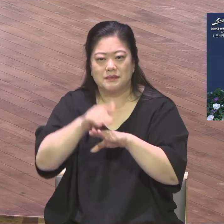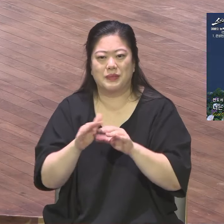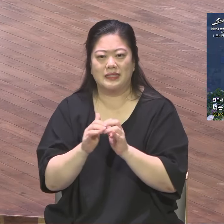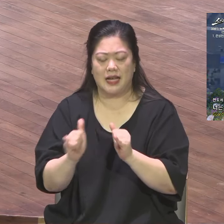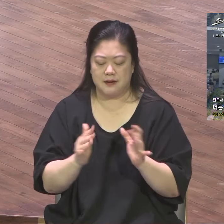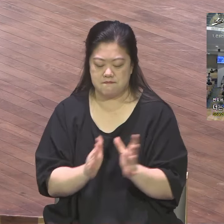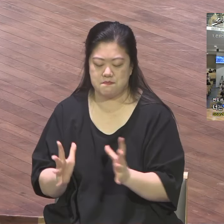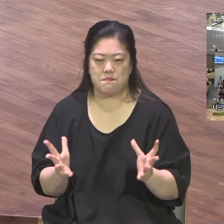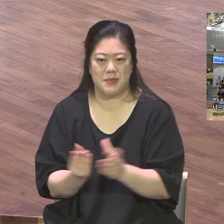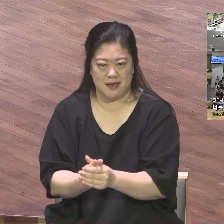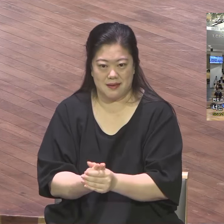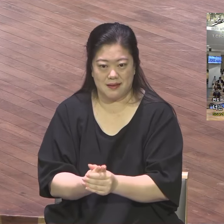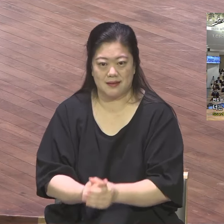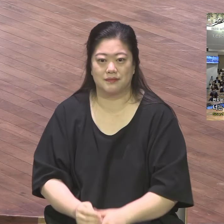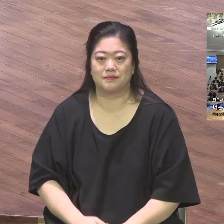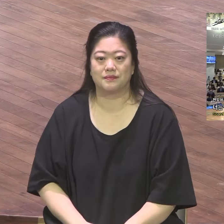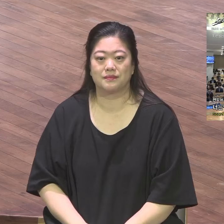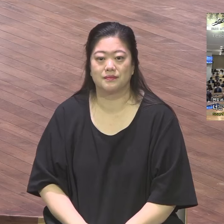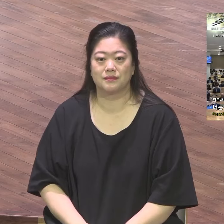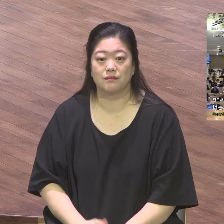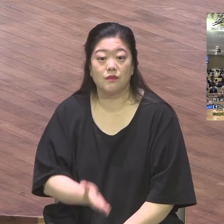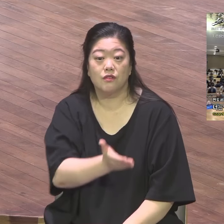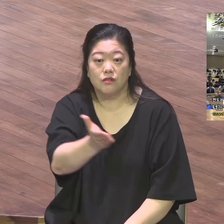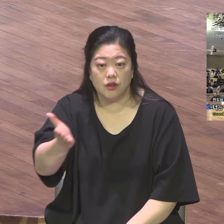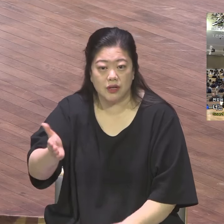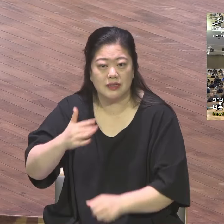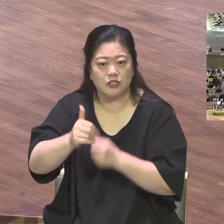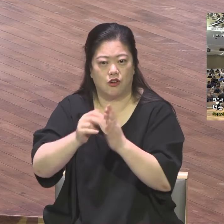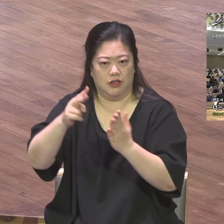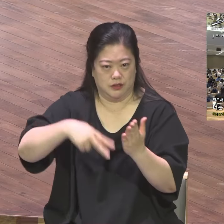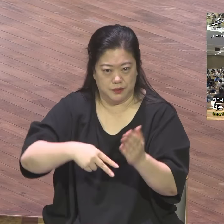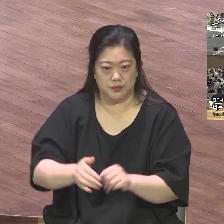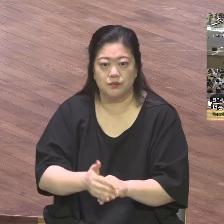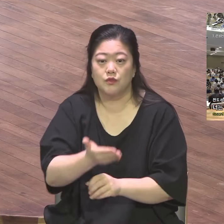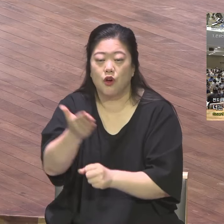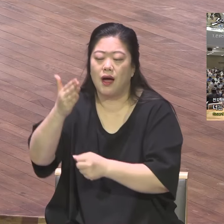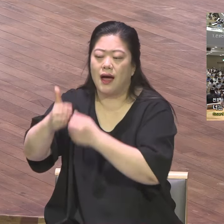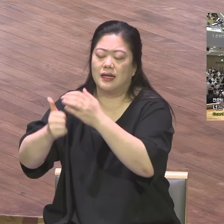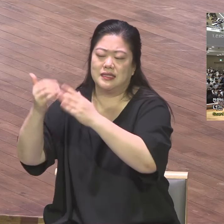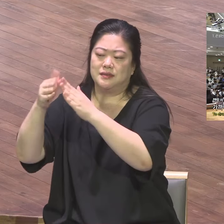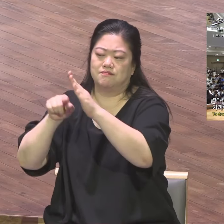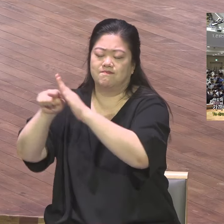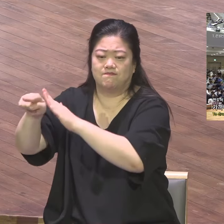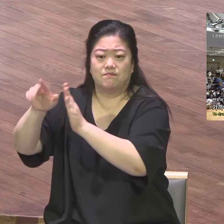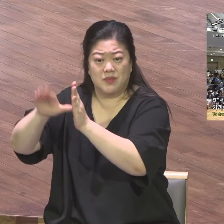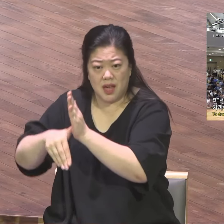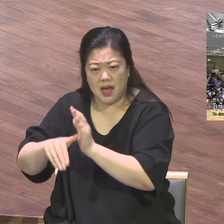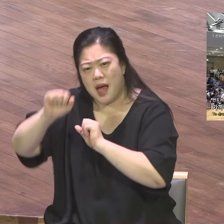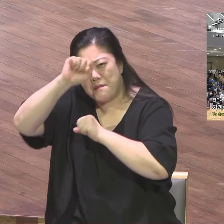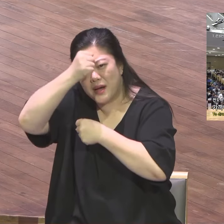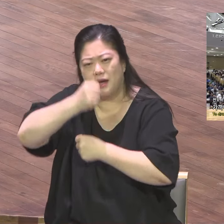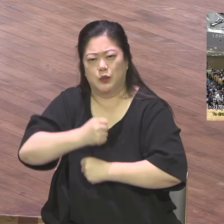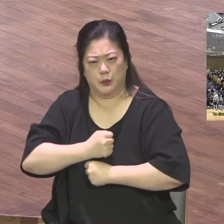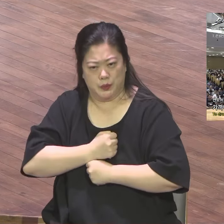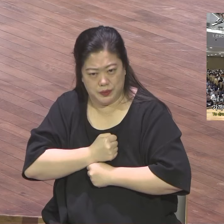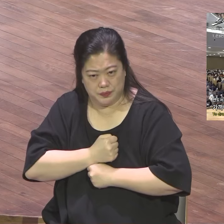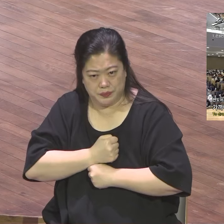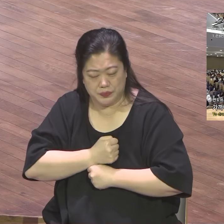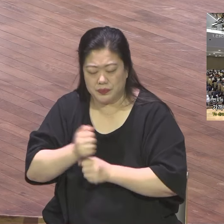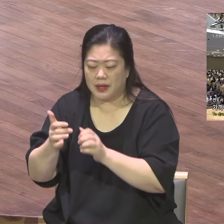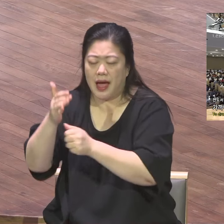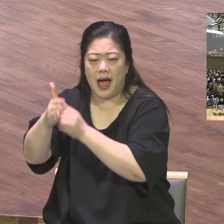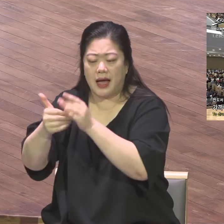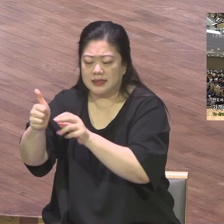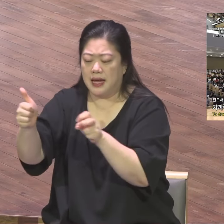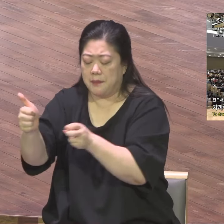봅니다. 너는 하나님의 집에 들어갈 때에 내 발을 삼갈지어다. 가까이 하여 말씀을 듣는